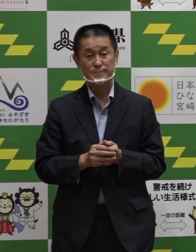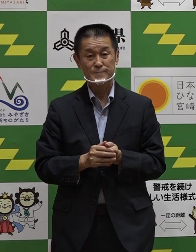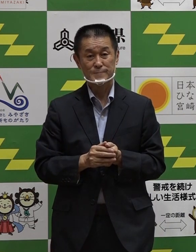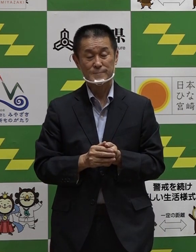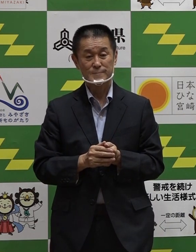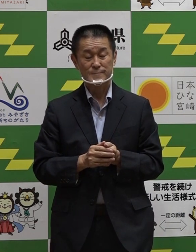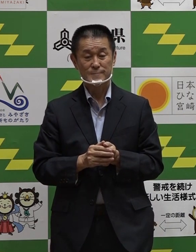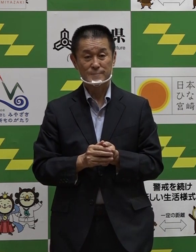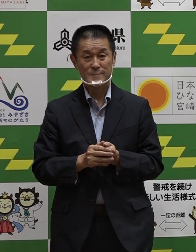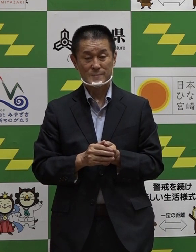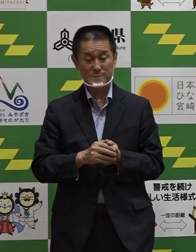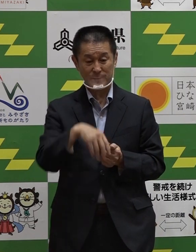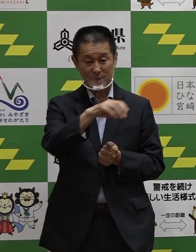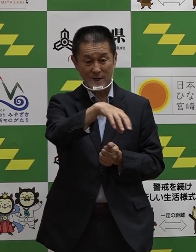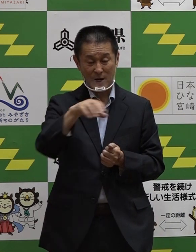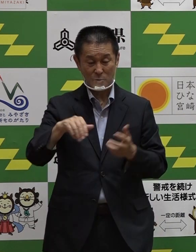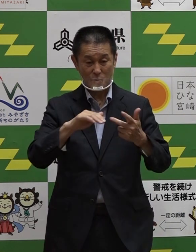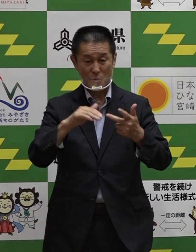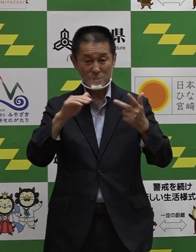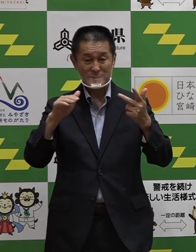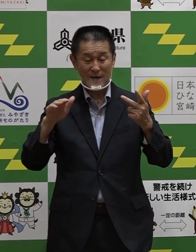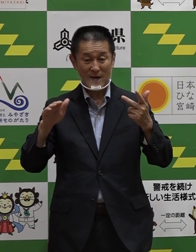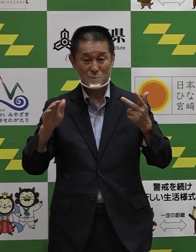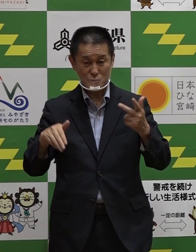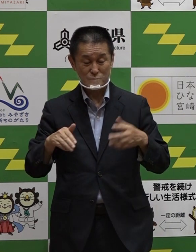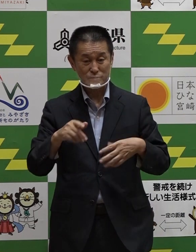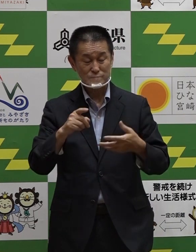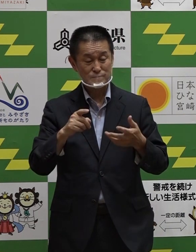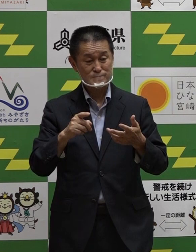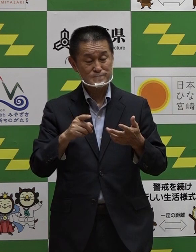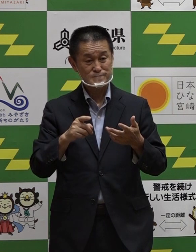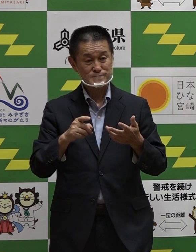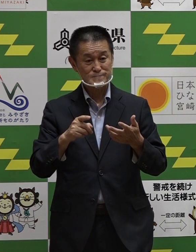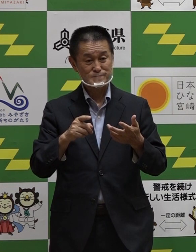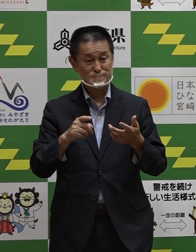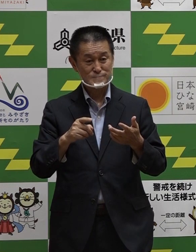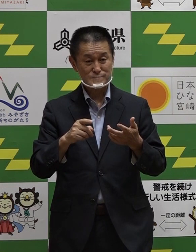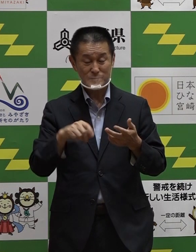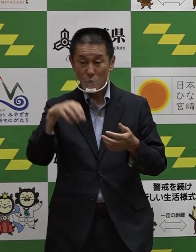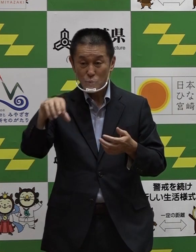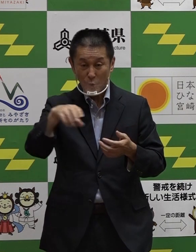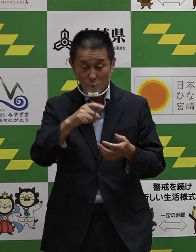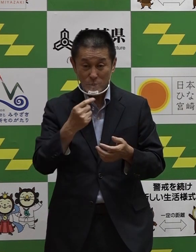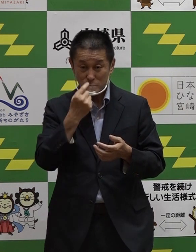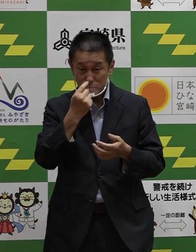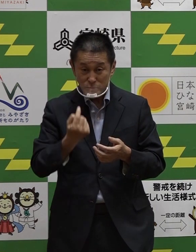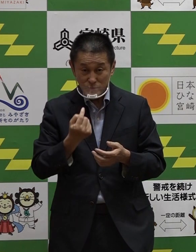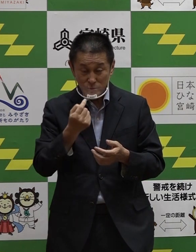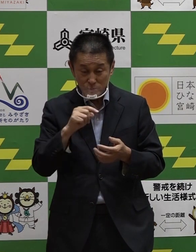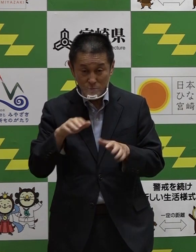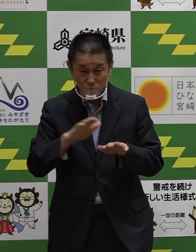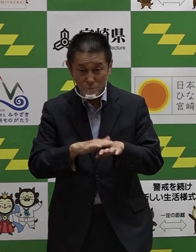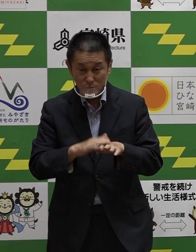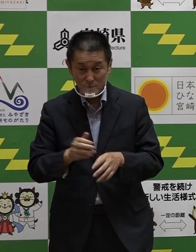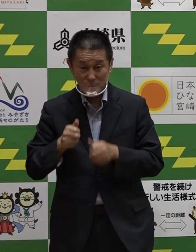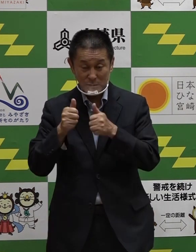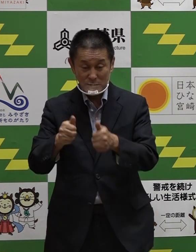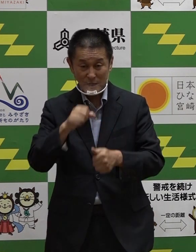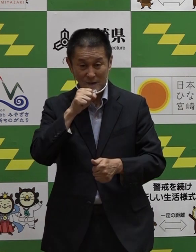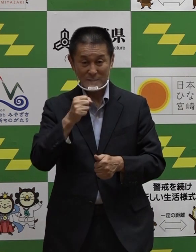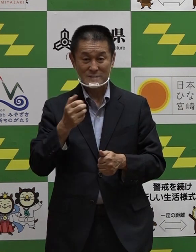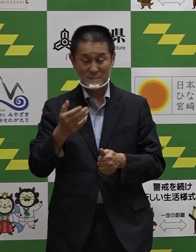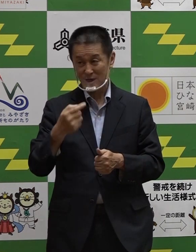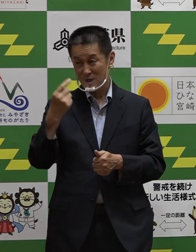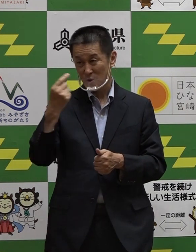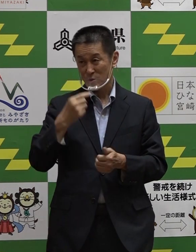はい、 各施設に行っていきなりするとか、ちょっともう少しどこにどう聞けばできるかというところを説明してもらえません